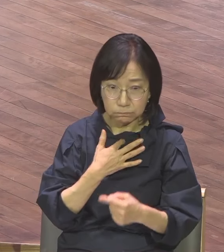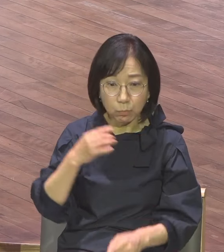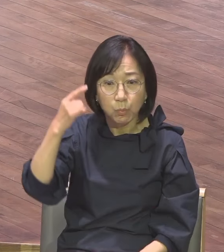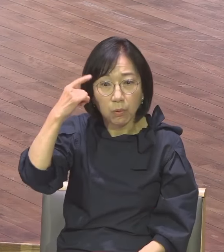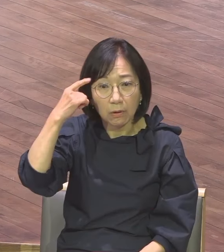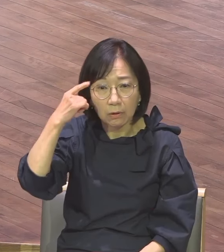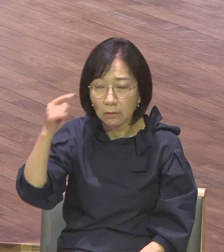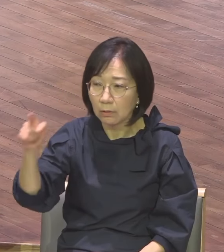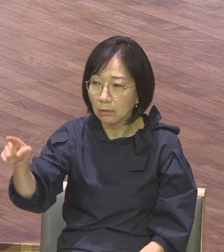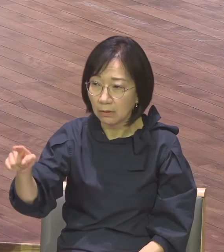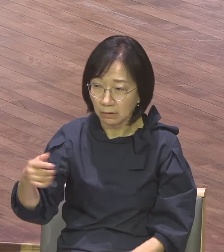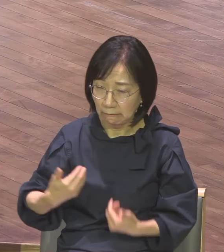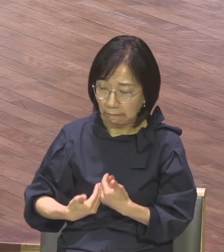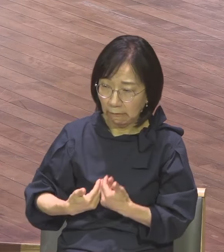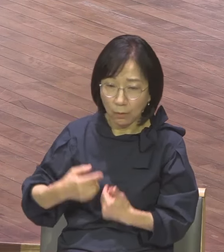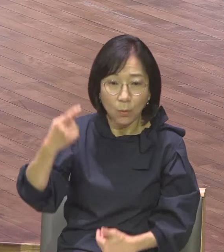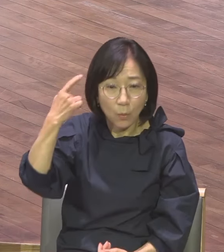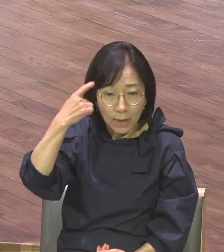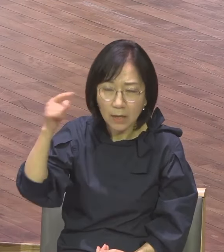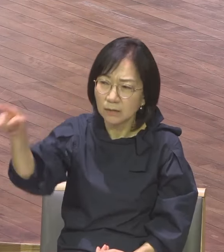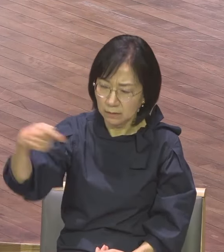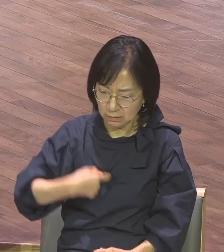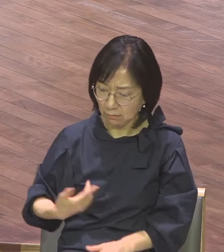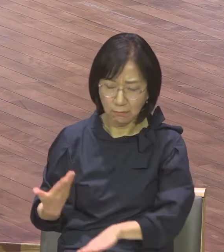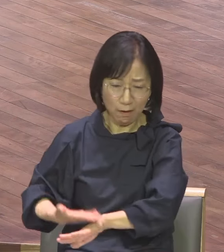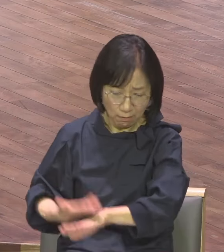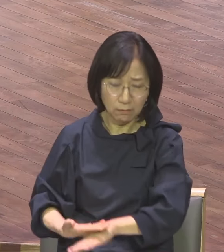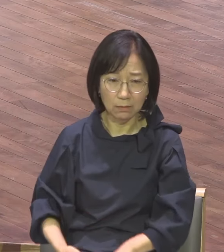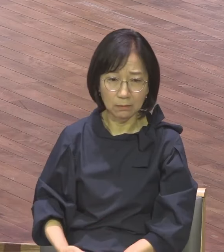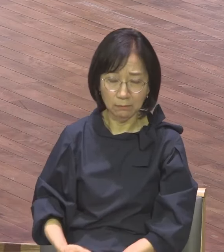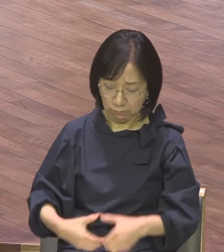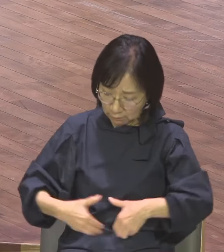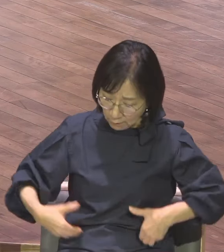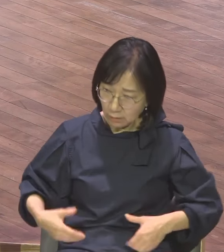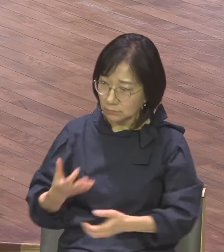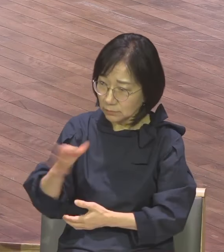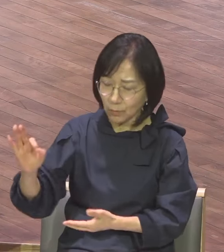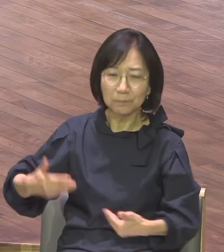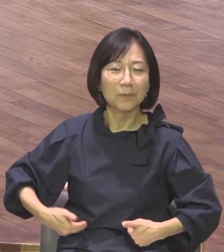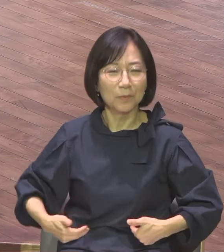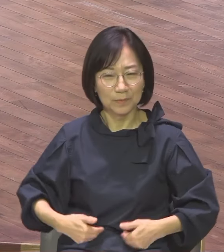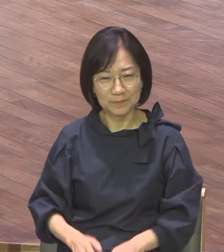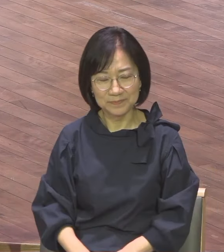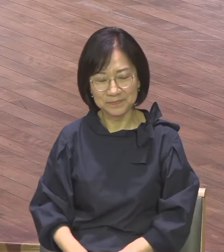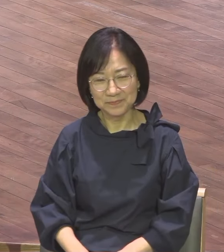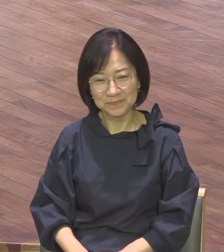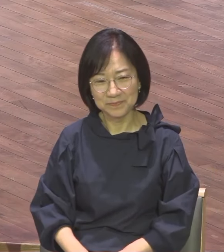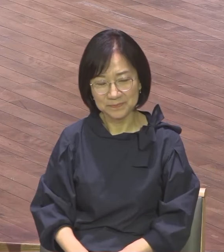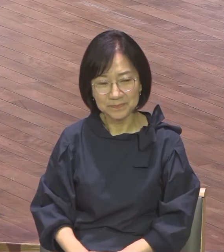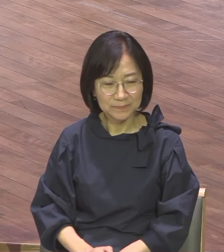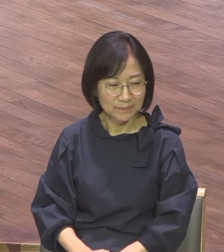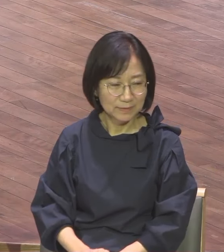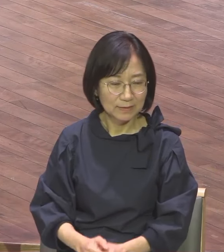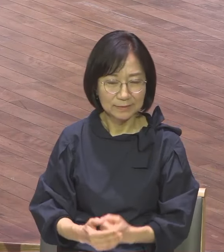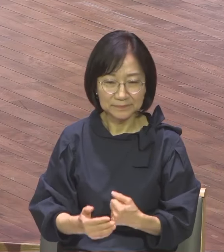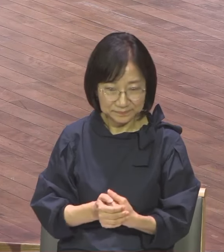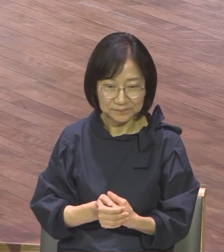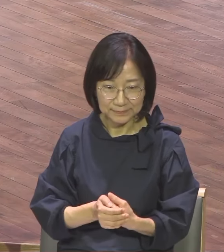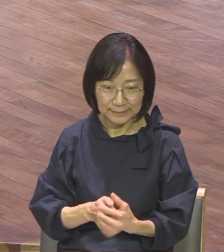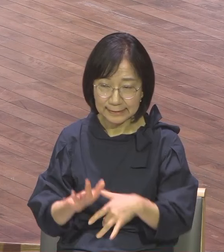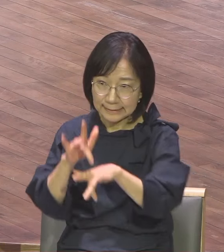본인 그걸 받아줘야 돼요. 수용해야 돼요. 그래서 우리는요, 사단 공격과 반대로 하면